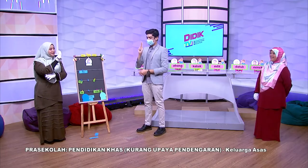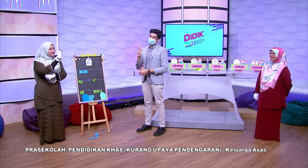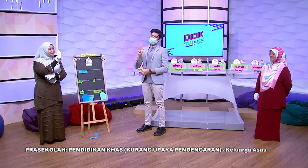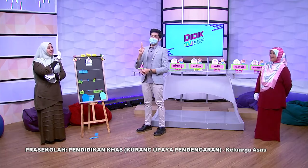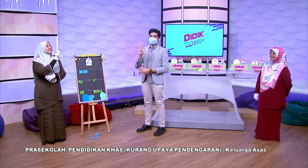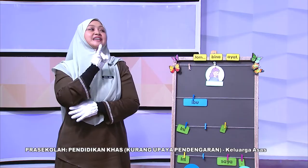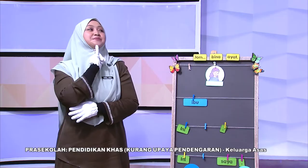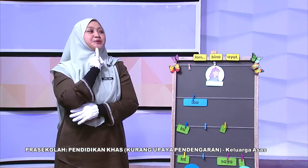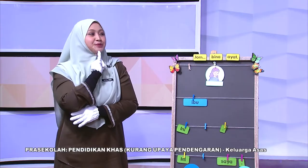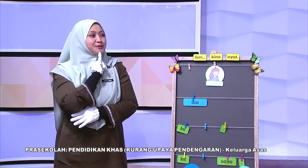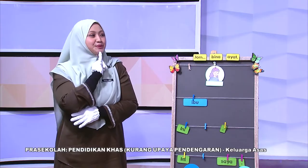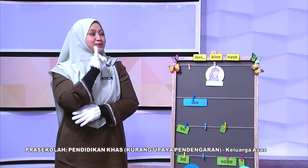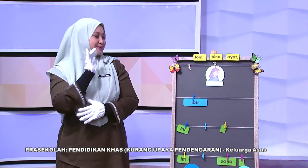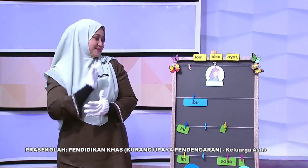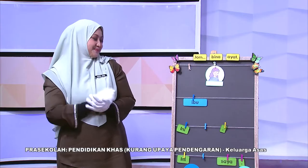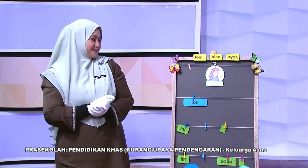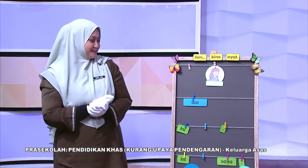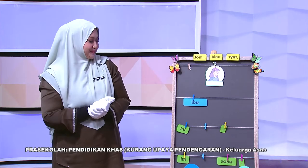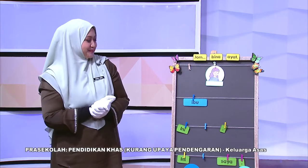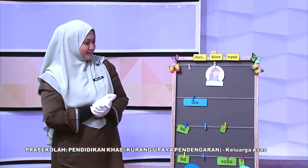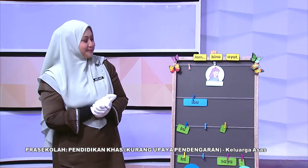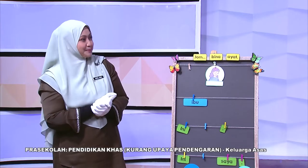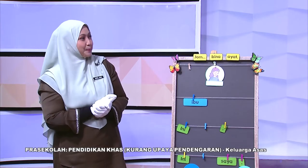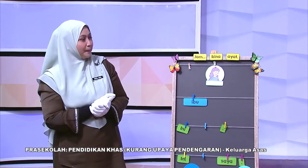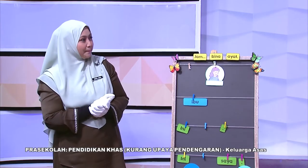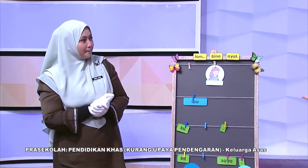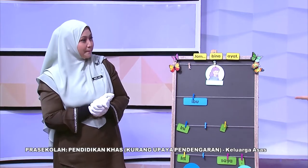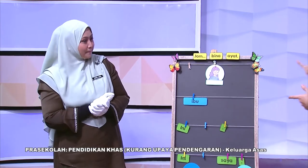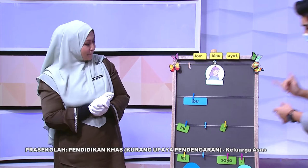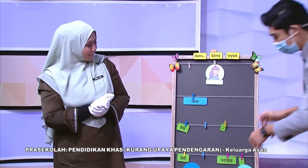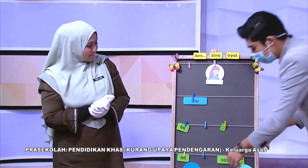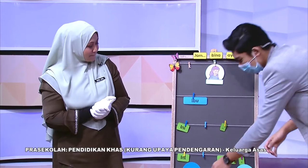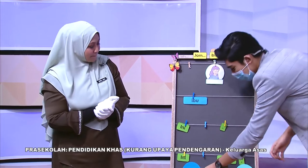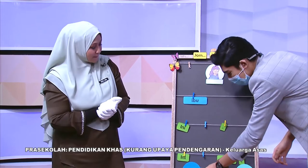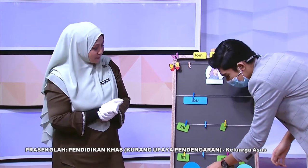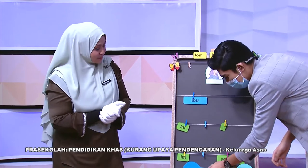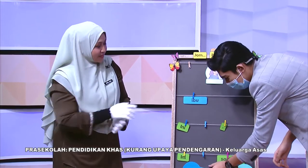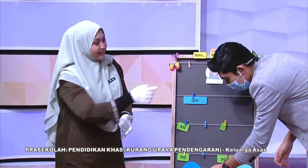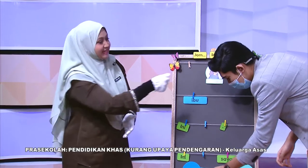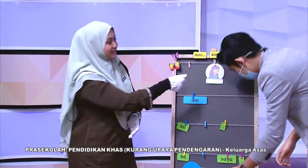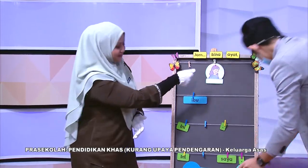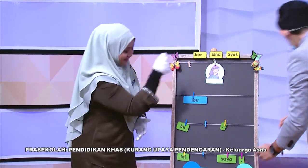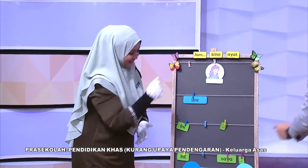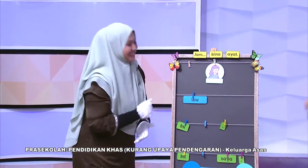yuci ibu baik kalau gitu letaknya Ochi hal-hal